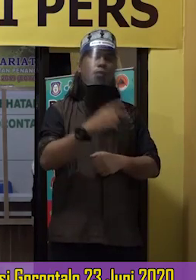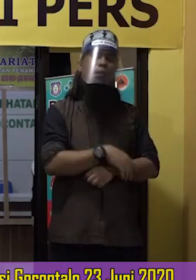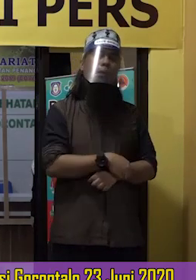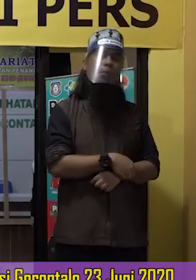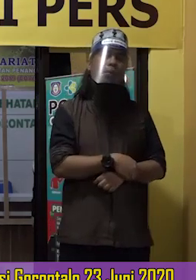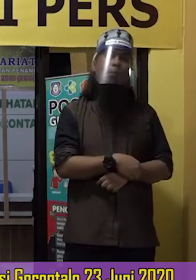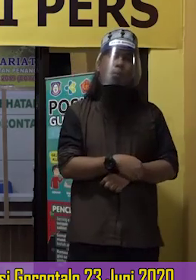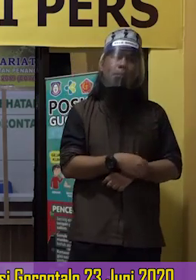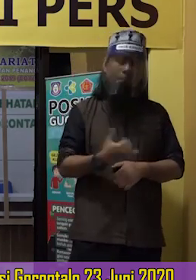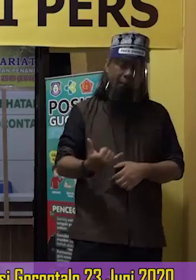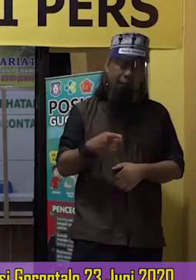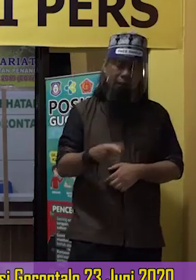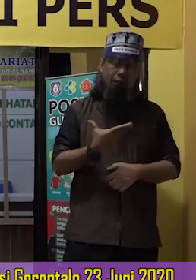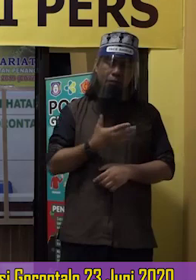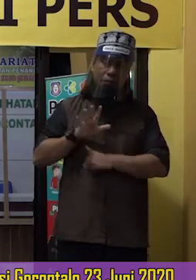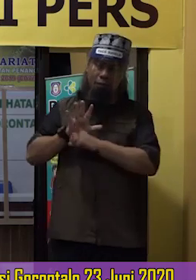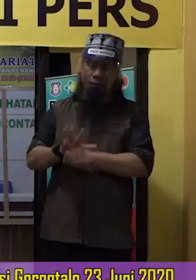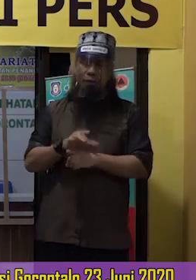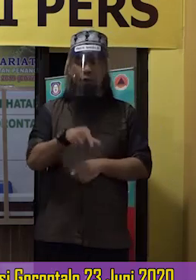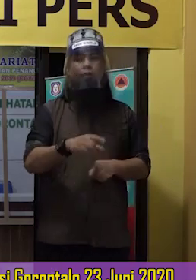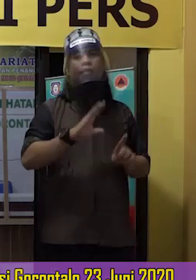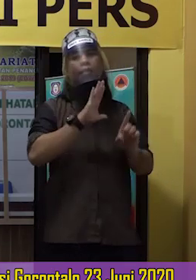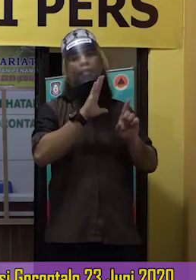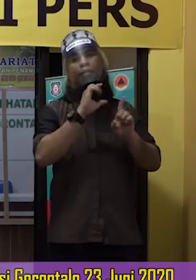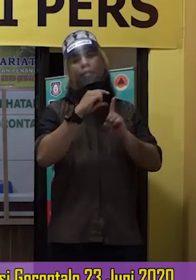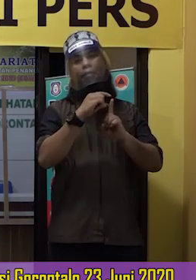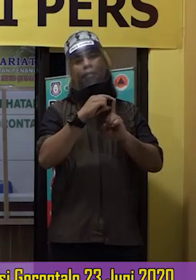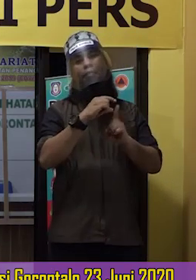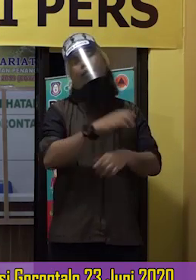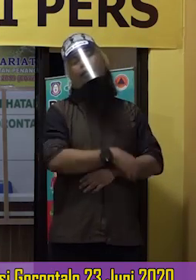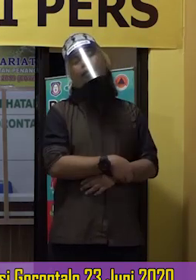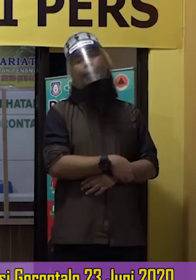Sementara persiapan ke karantina Pemda.